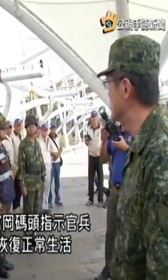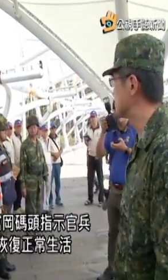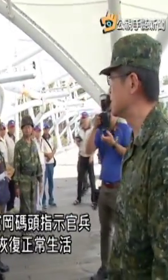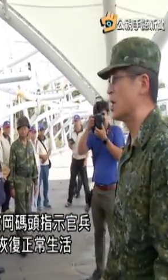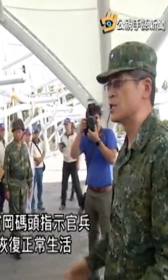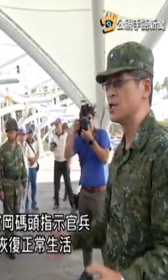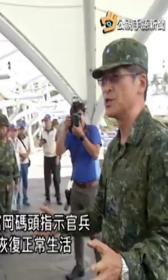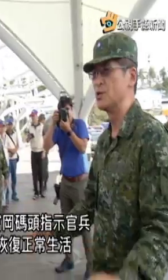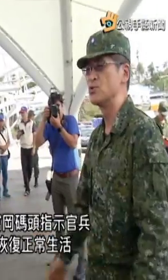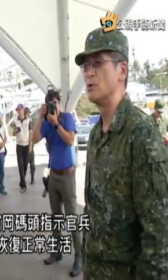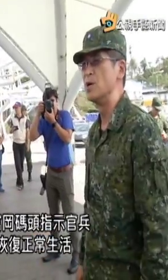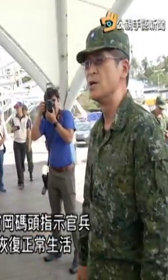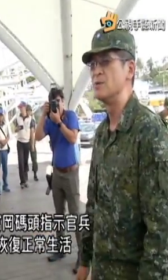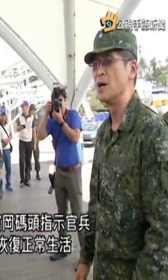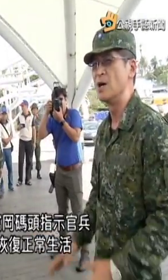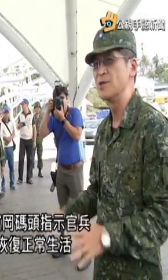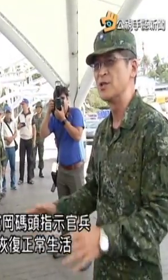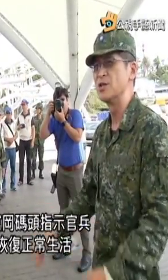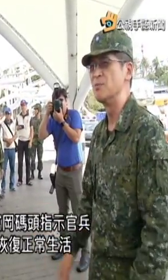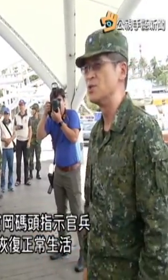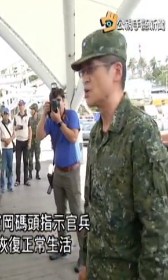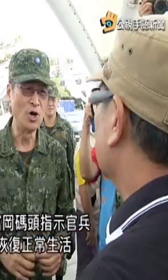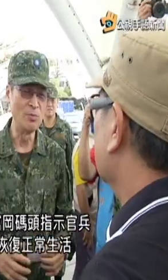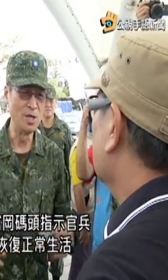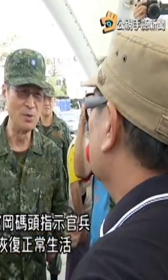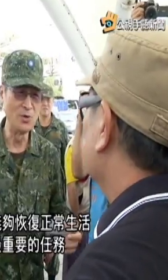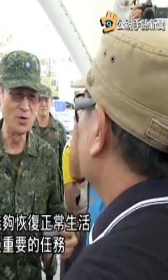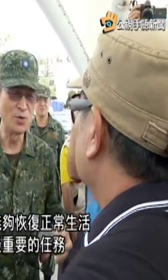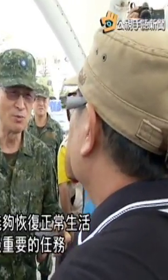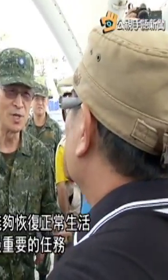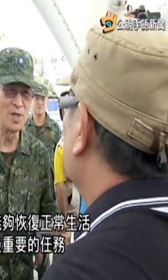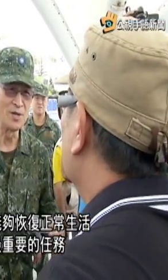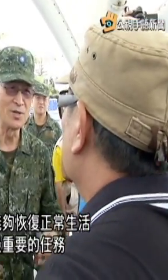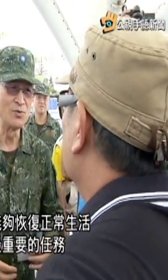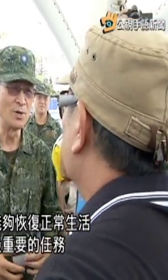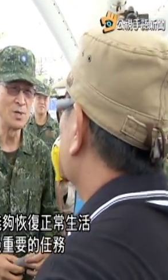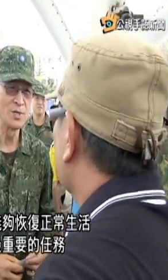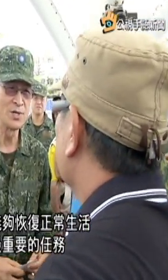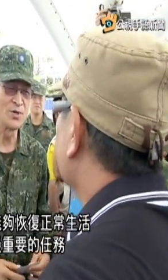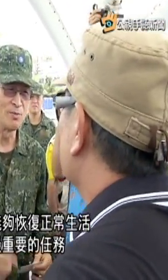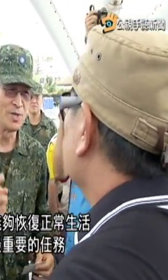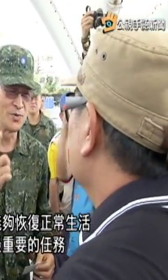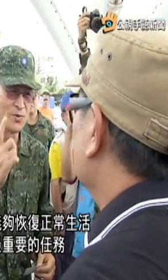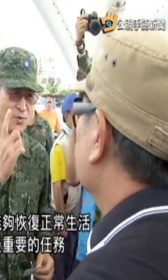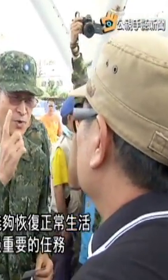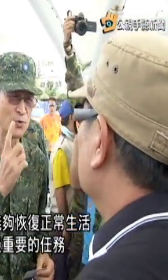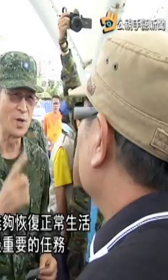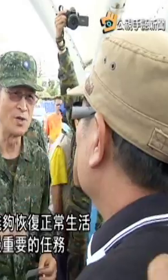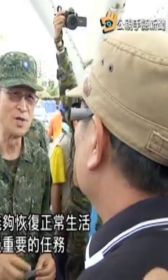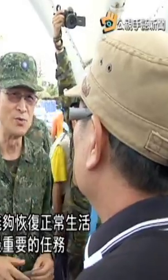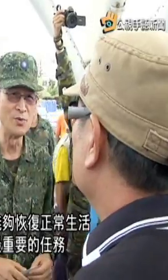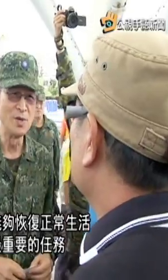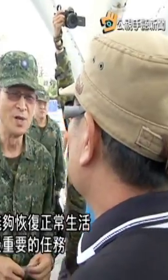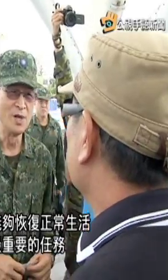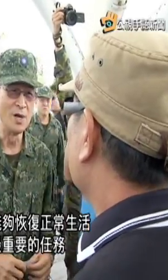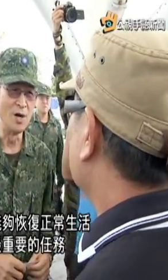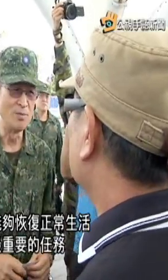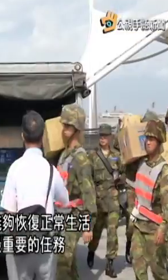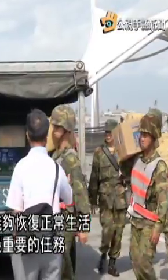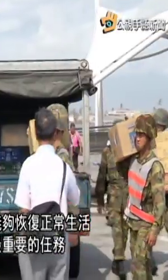兵，要让民众恢复正常生活。 我们的民众能恢复正常的生活， 是， 这是我们最重要的任务。 谢谢，谢谢啊。 在